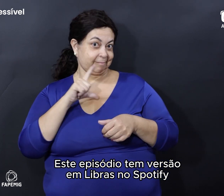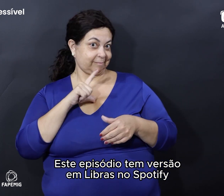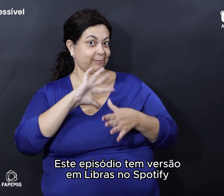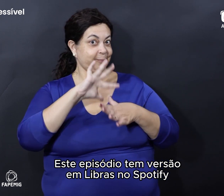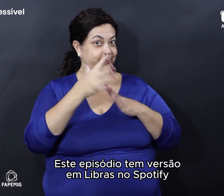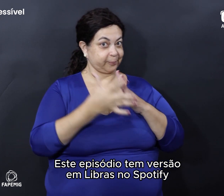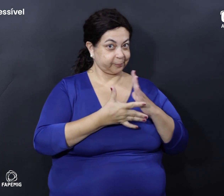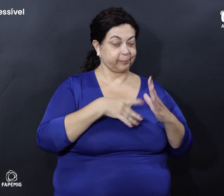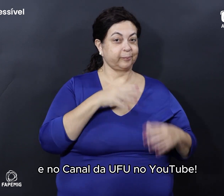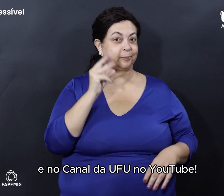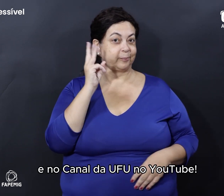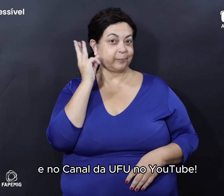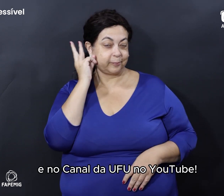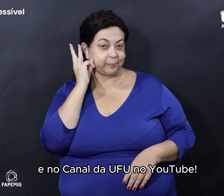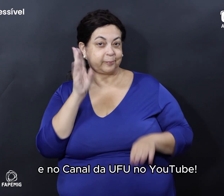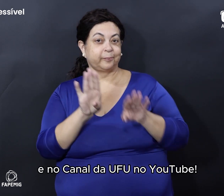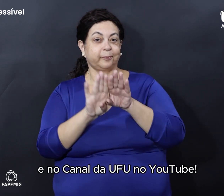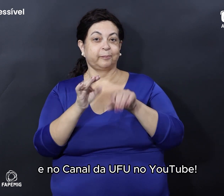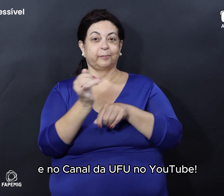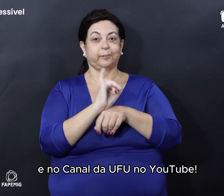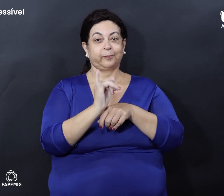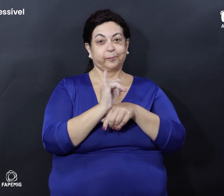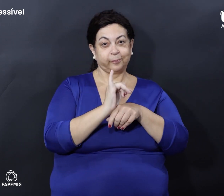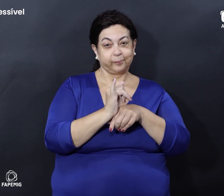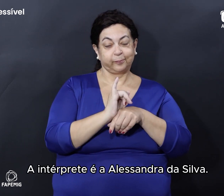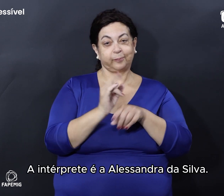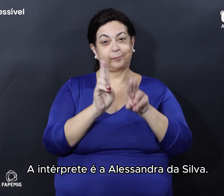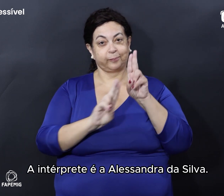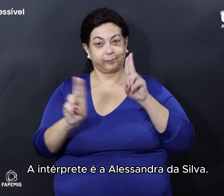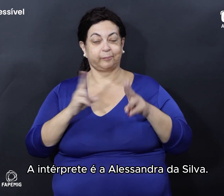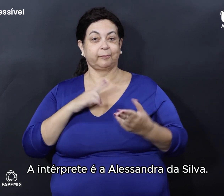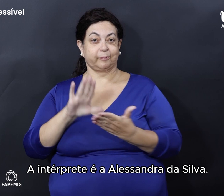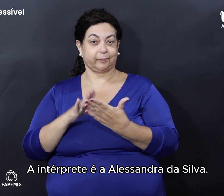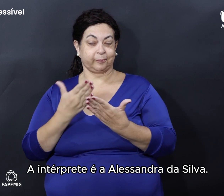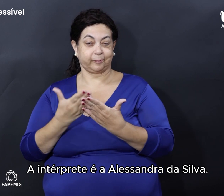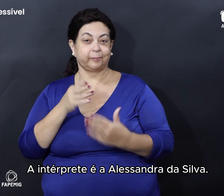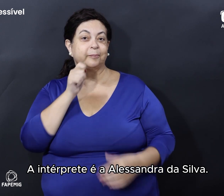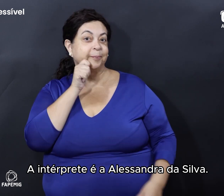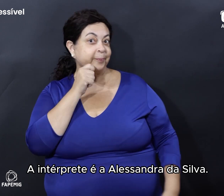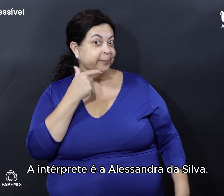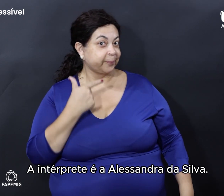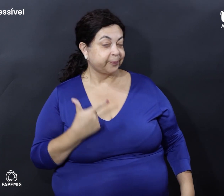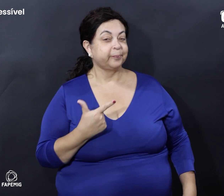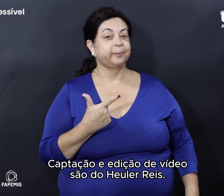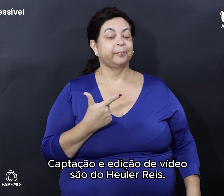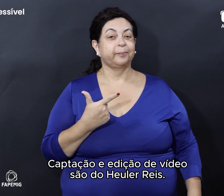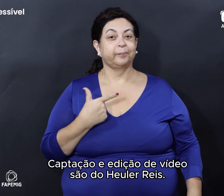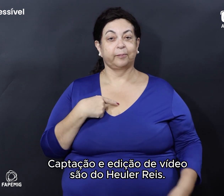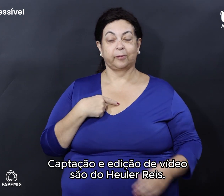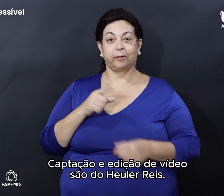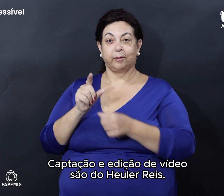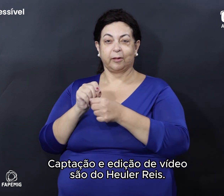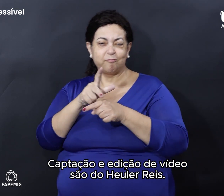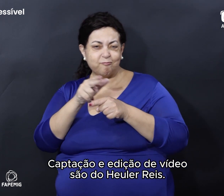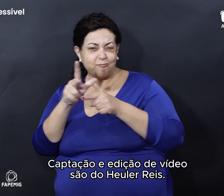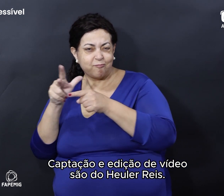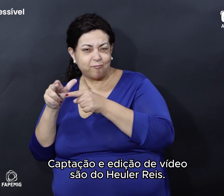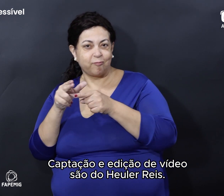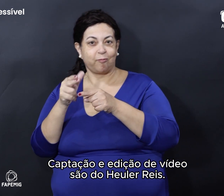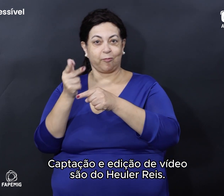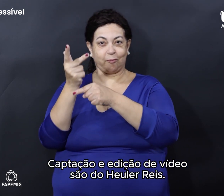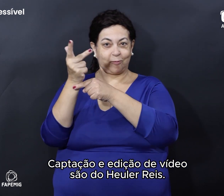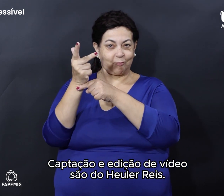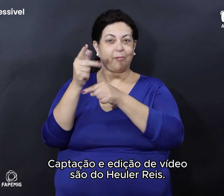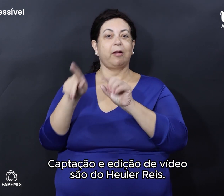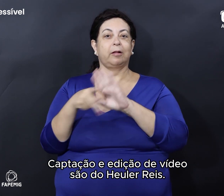Libras no Spotify e no canal da UFO no YouTube. A intérprete é a Alessandra da Silva. Captação e edição de vídeo